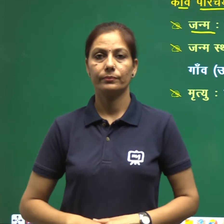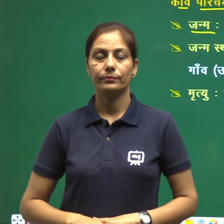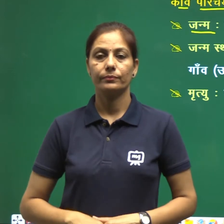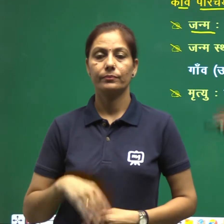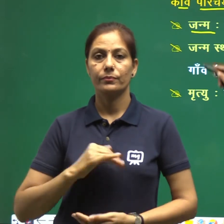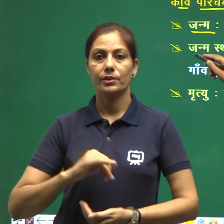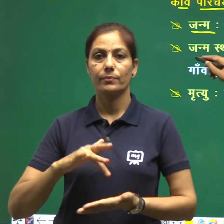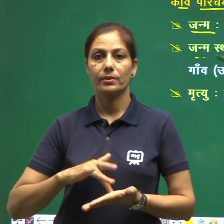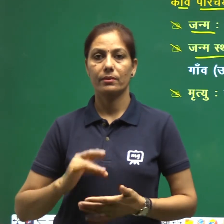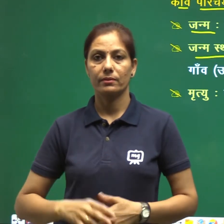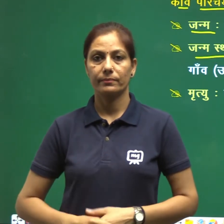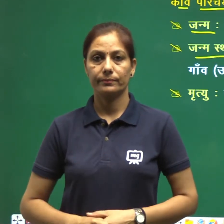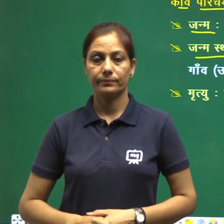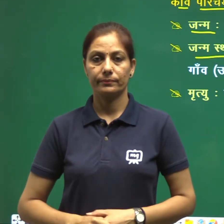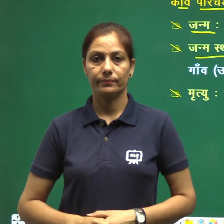जन्म स्थान